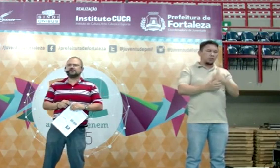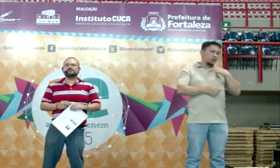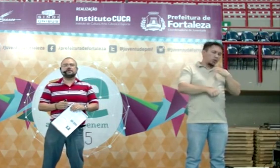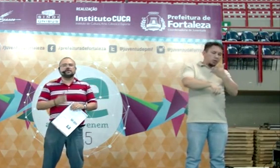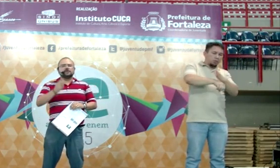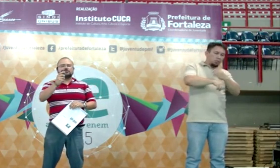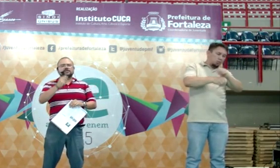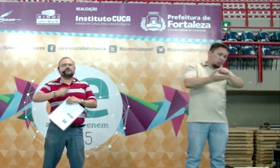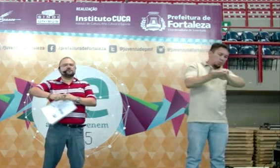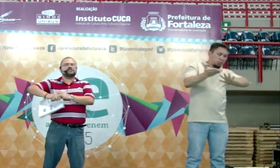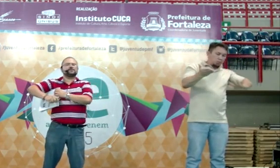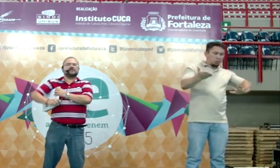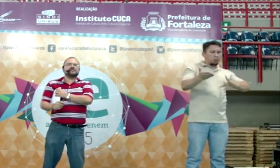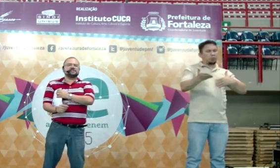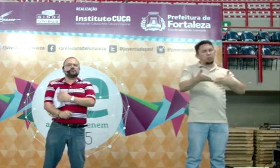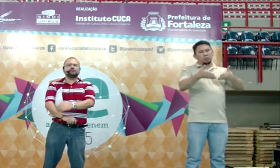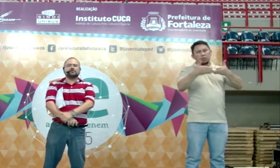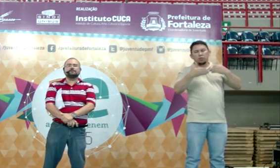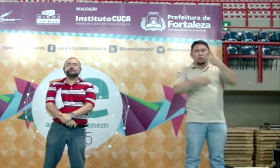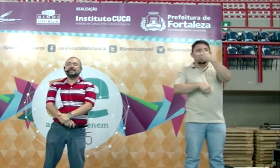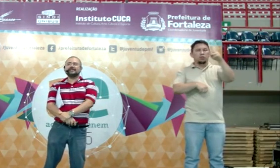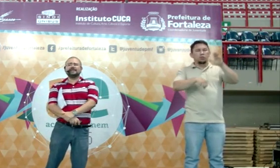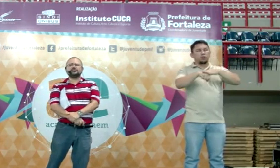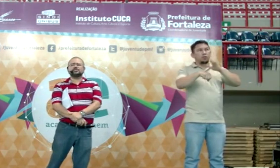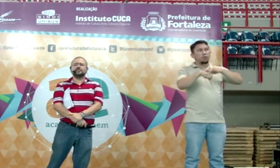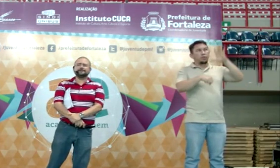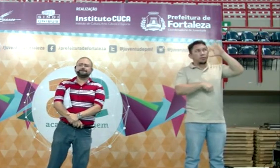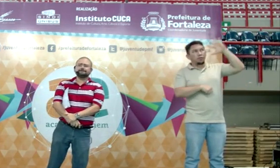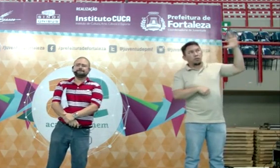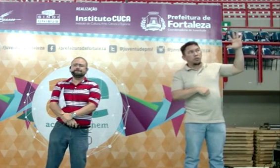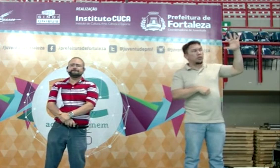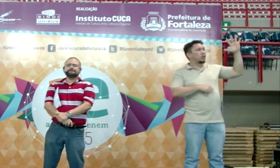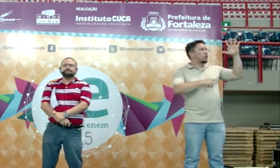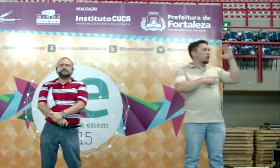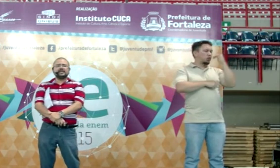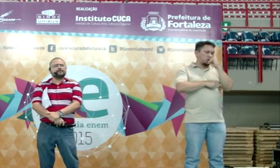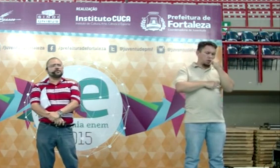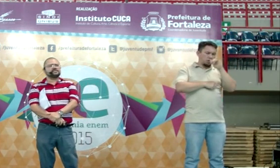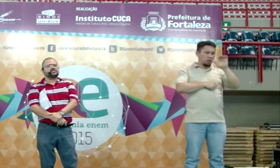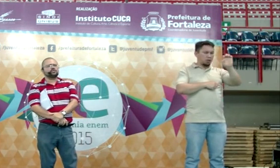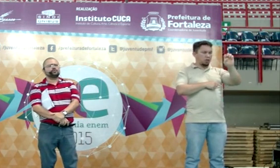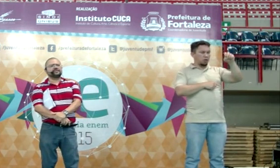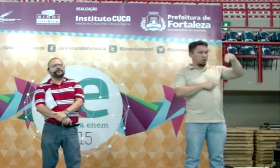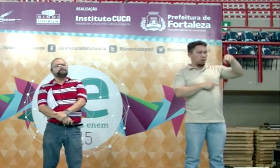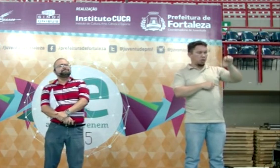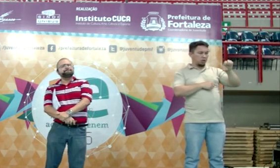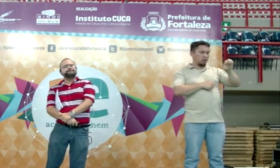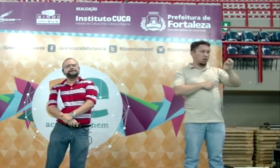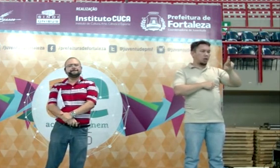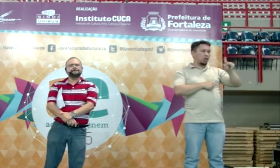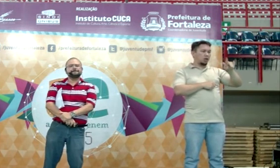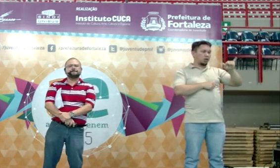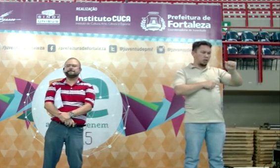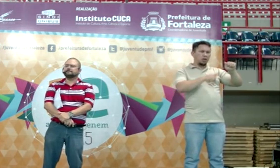os exercícios, eu queria que vocês pensassem comigo. Energia, ela pode ser destruída?